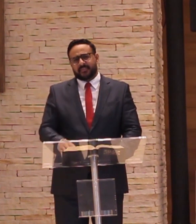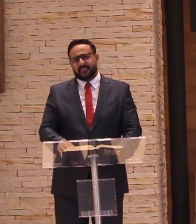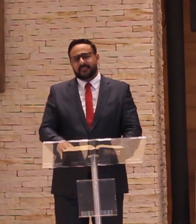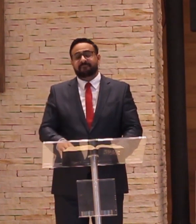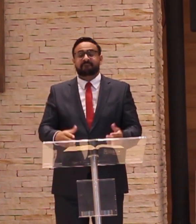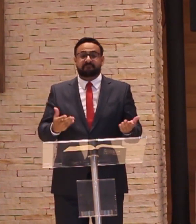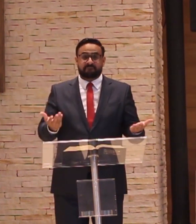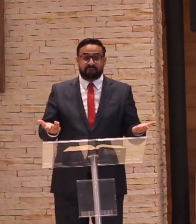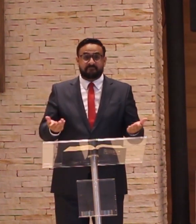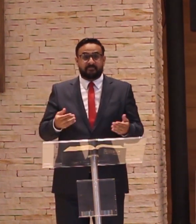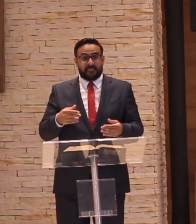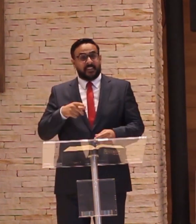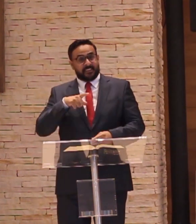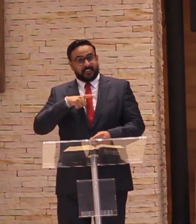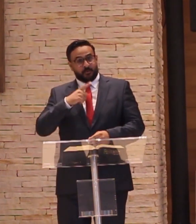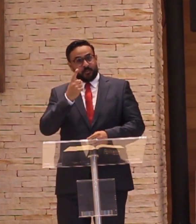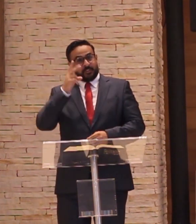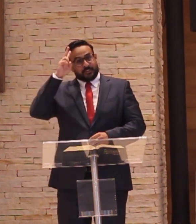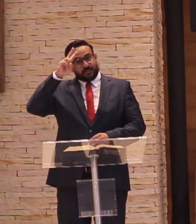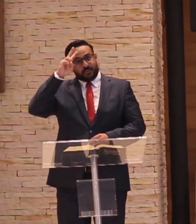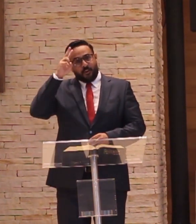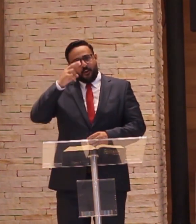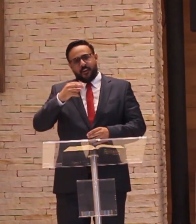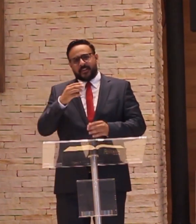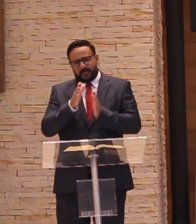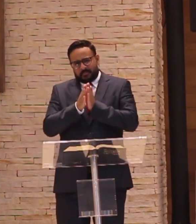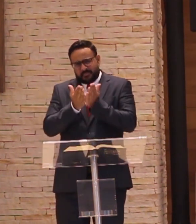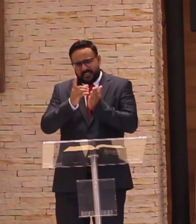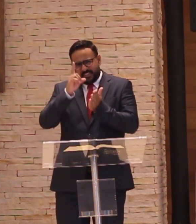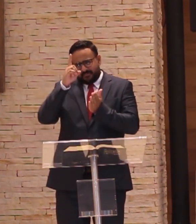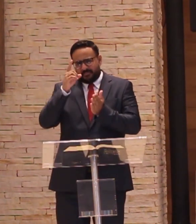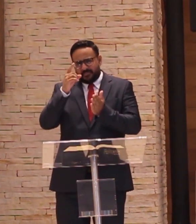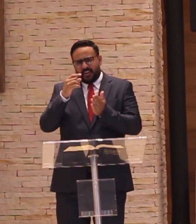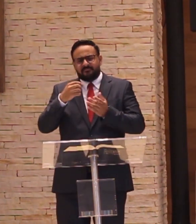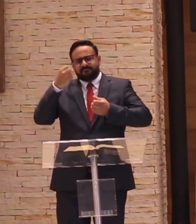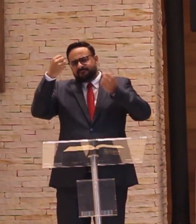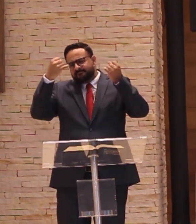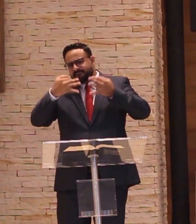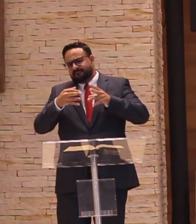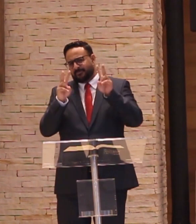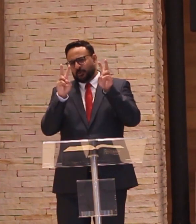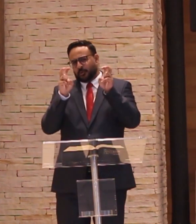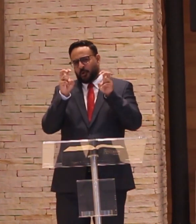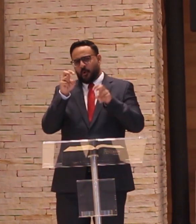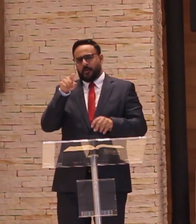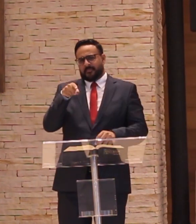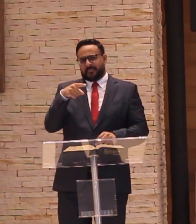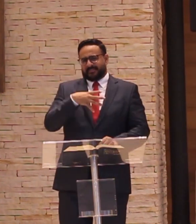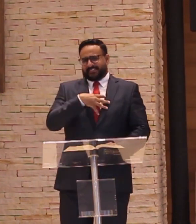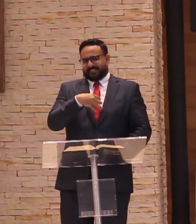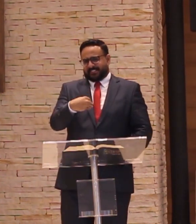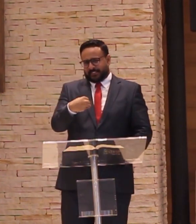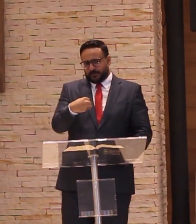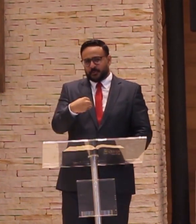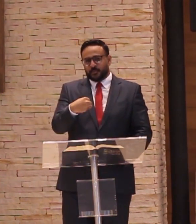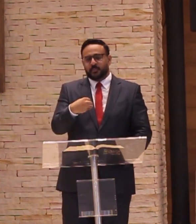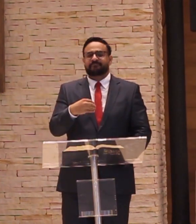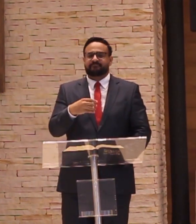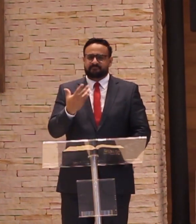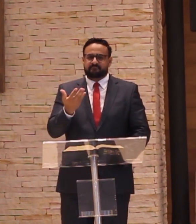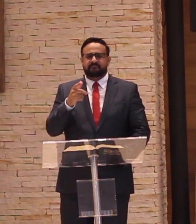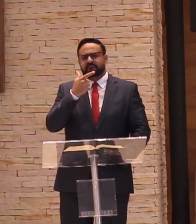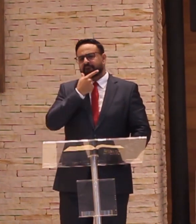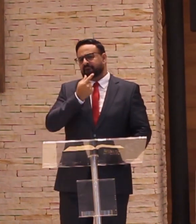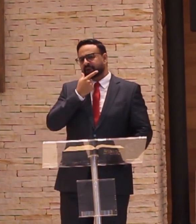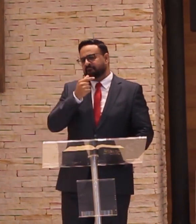você. Então, tem uma história na Bíblia que eu gostaria de compartilhar com vocês. É uma história que